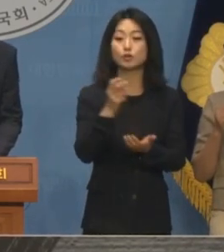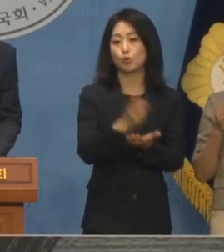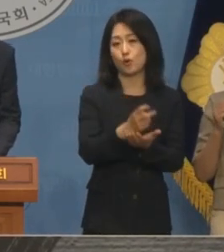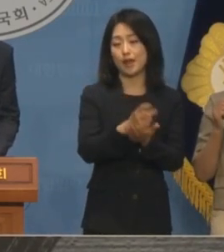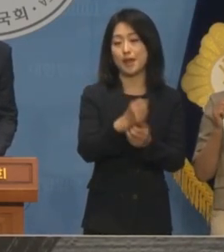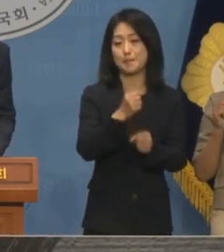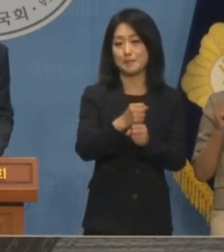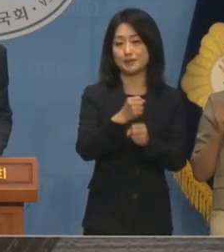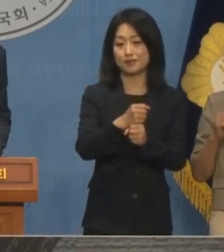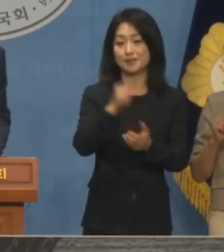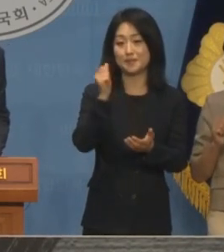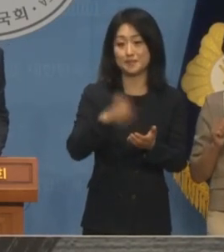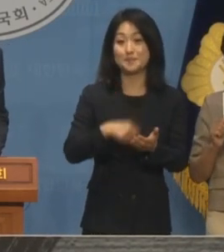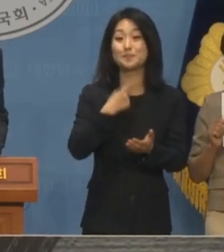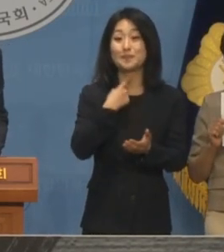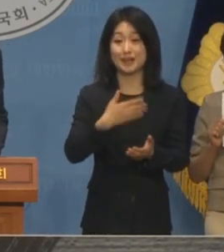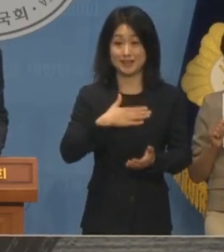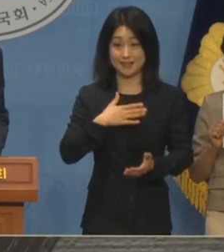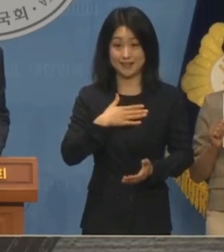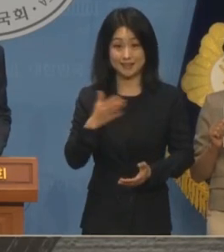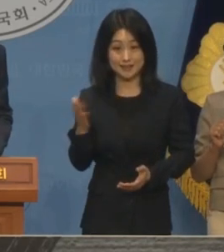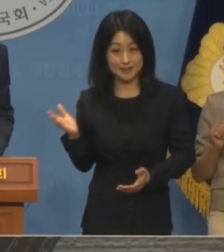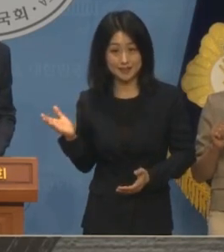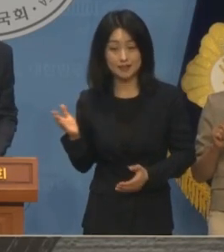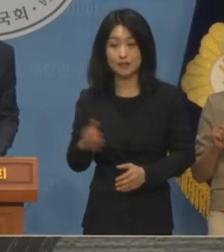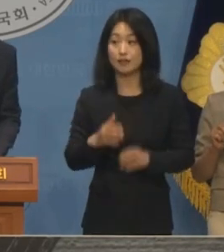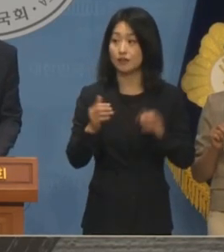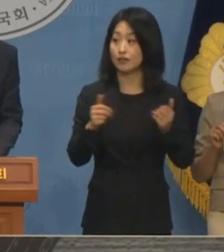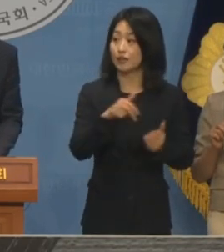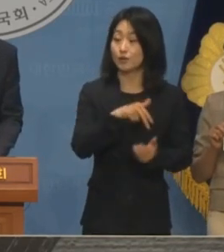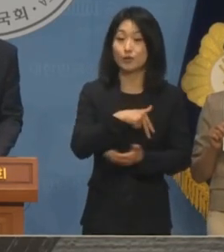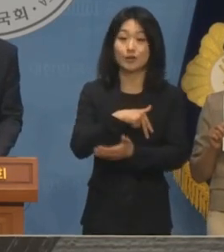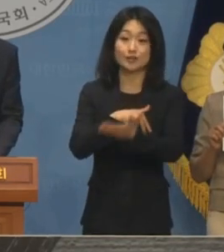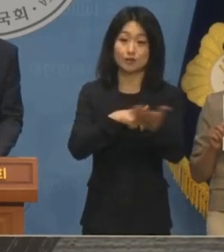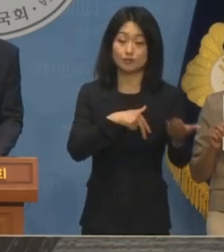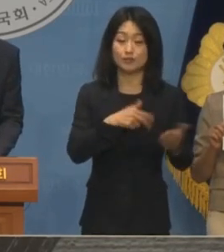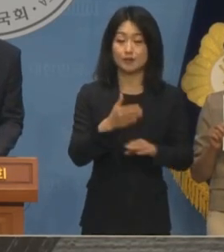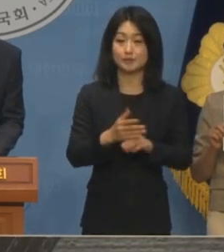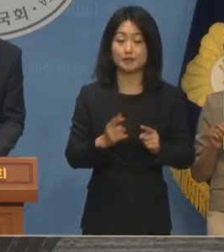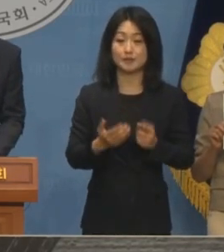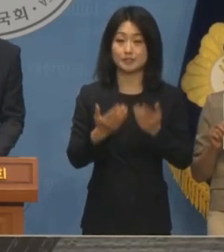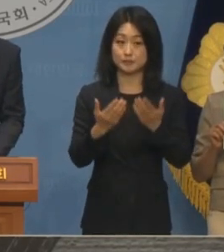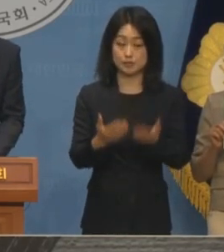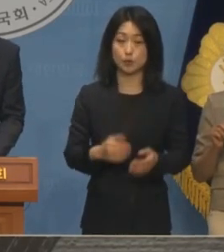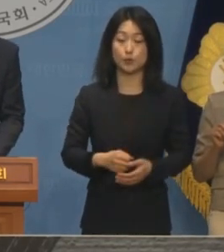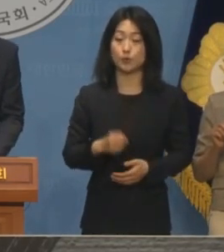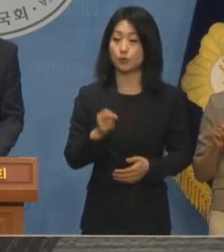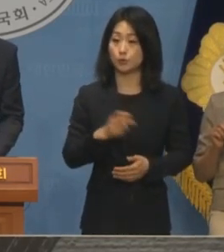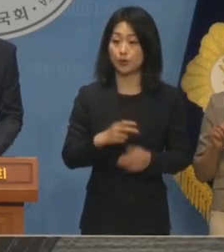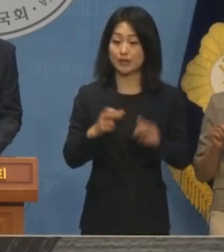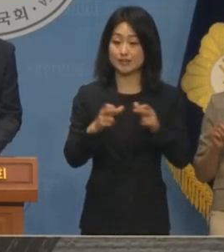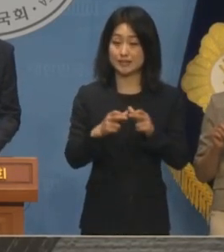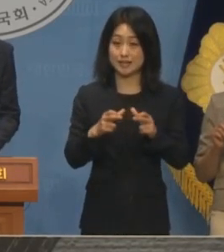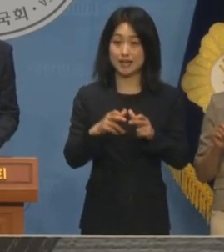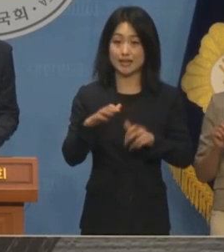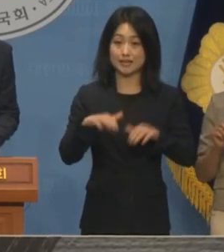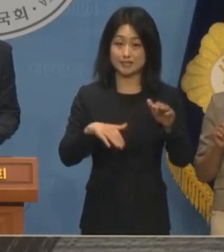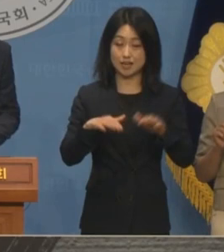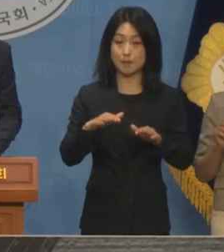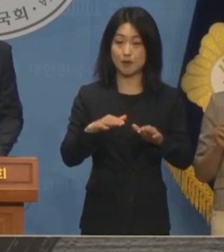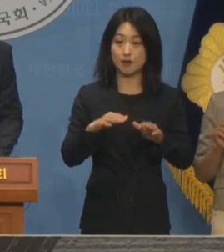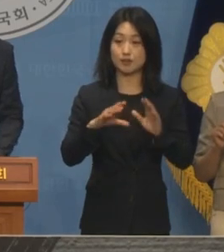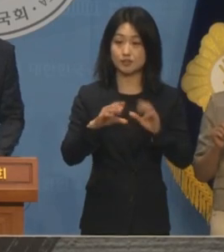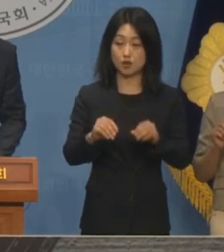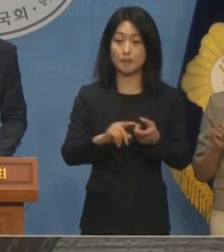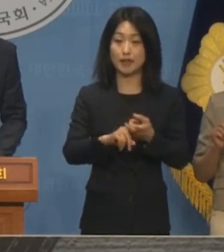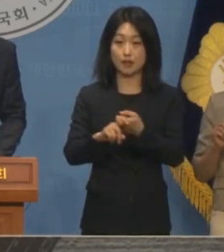빌어서 이 자리를 마련해 주신 국회의원님들께 감사의 말씀 드리고요. 또 장애인 찰폐연대 및